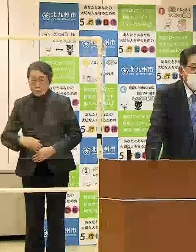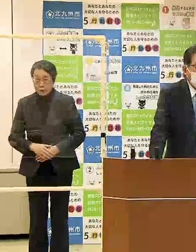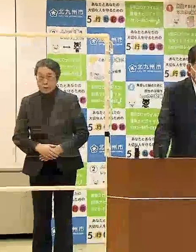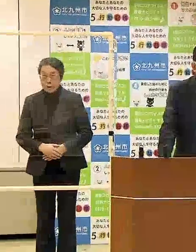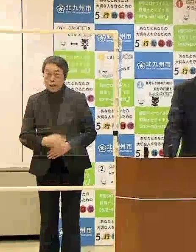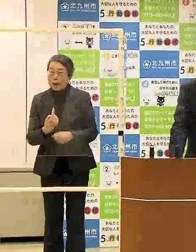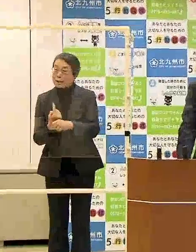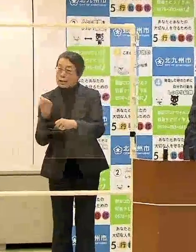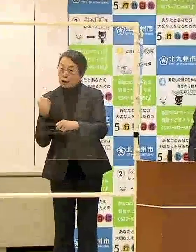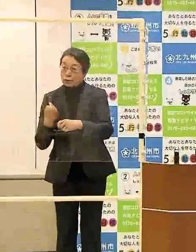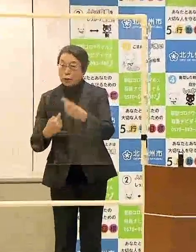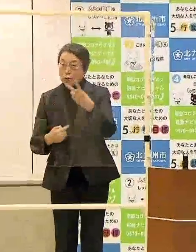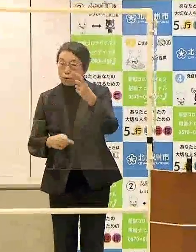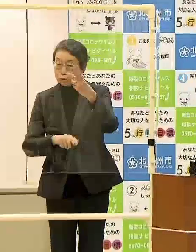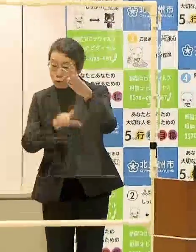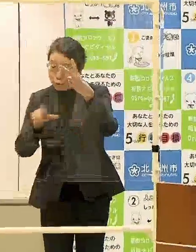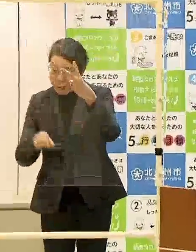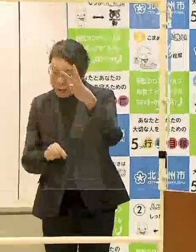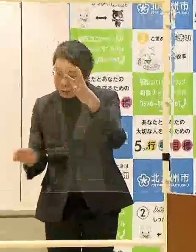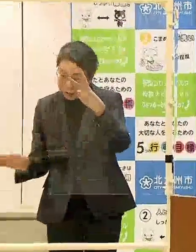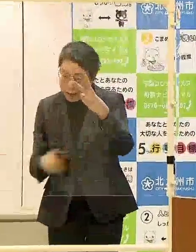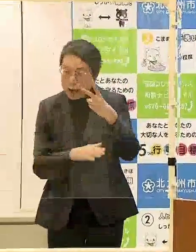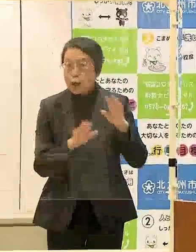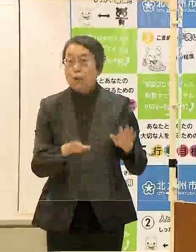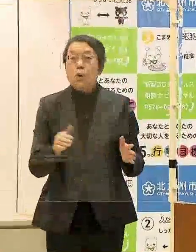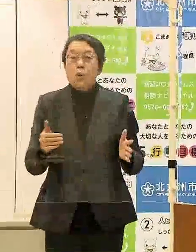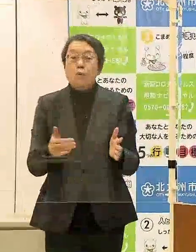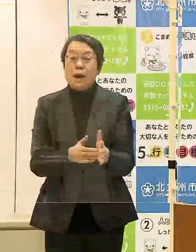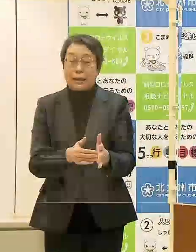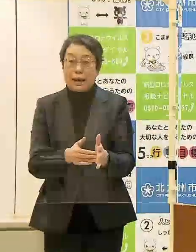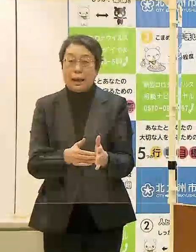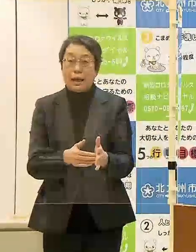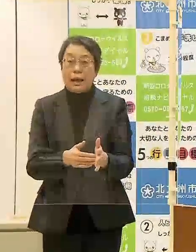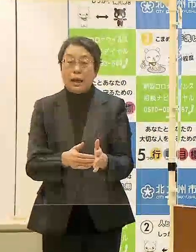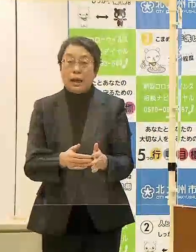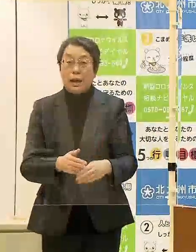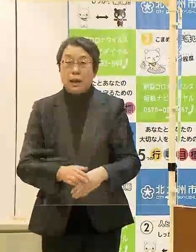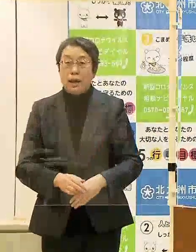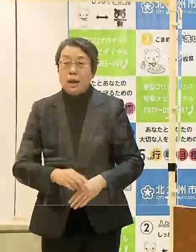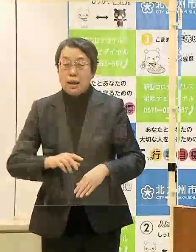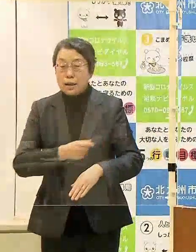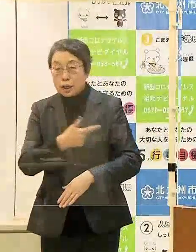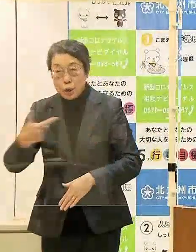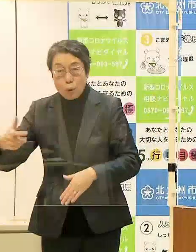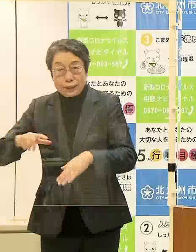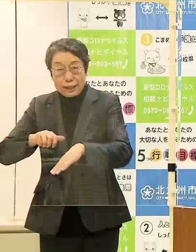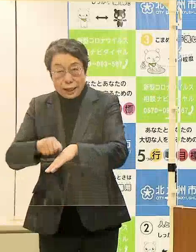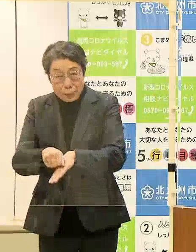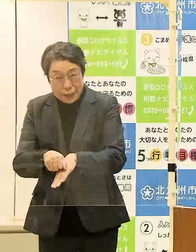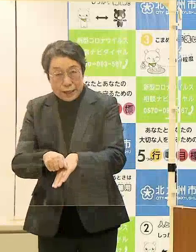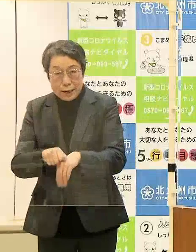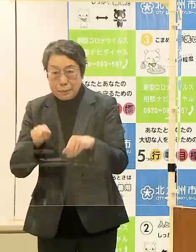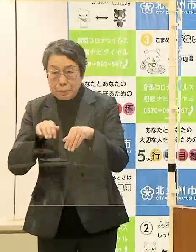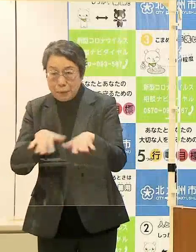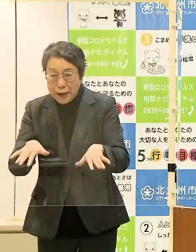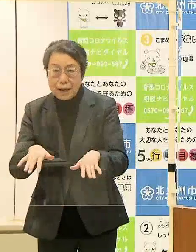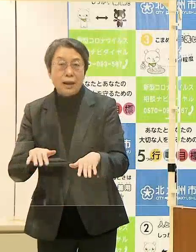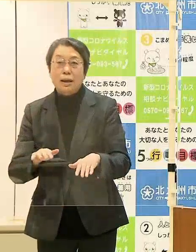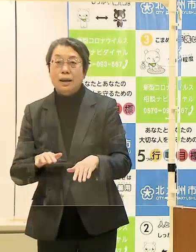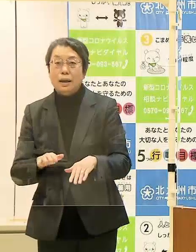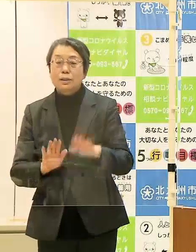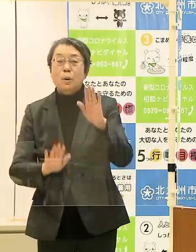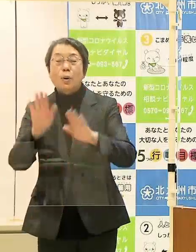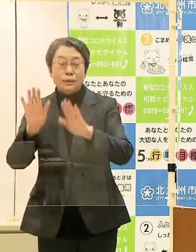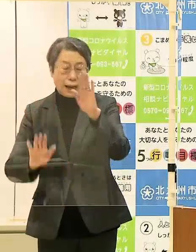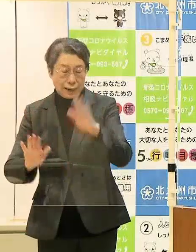12月から今日至る状況は極めて厳しい状況になっており